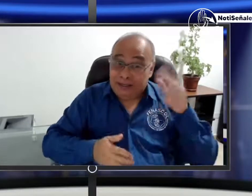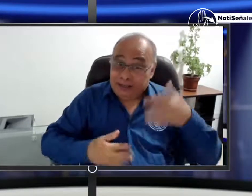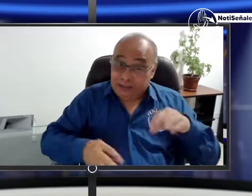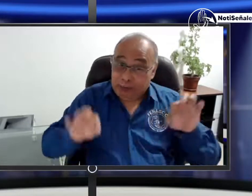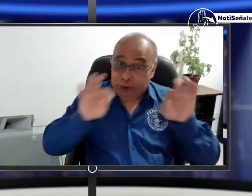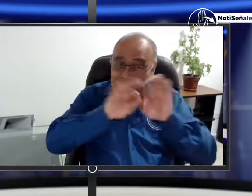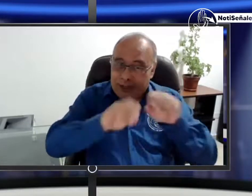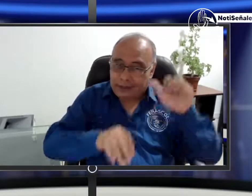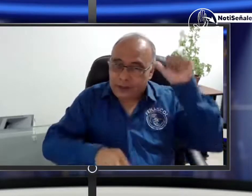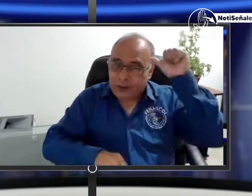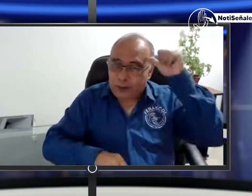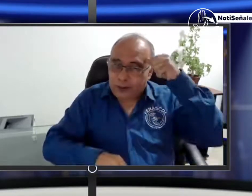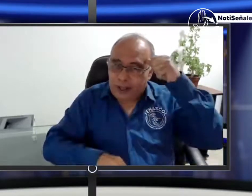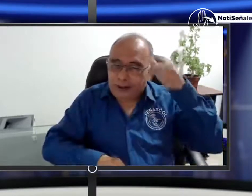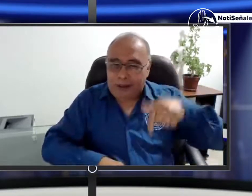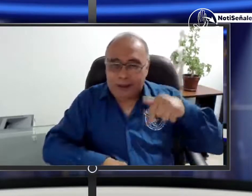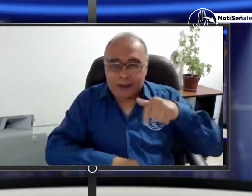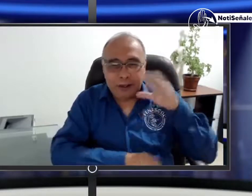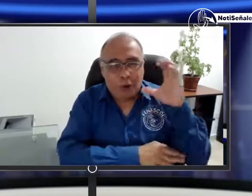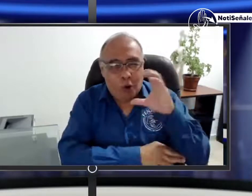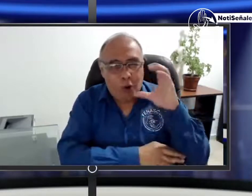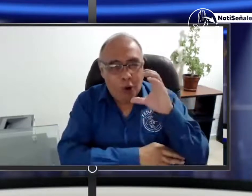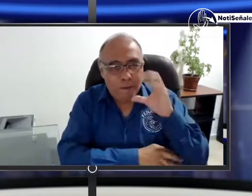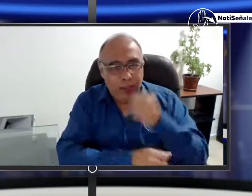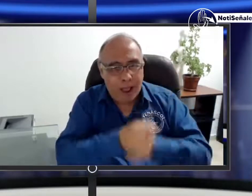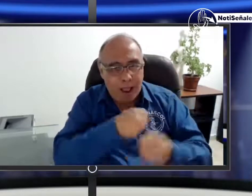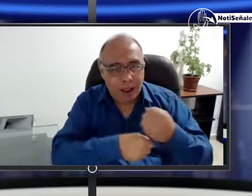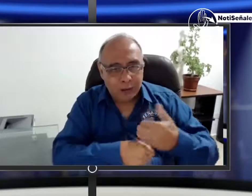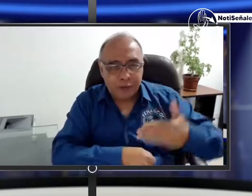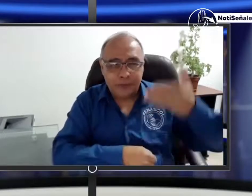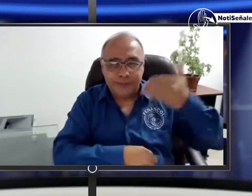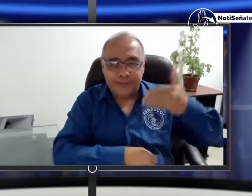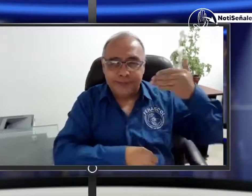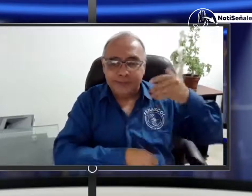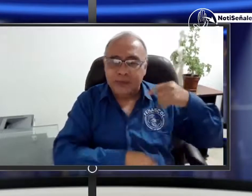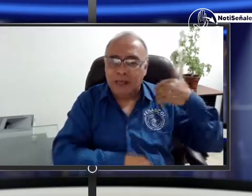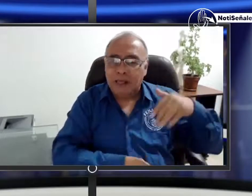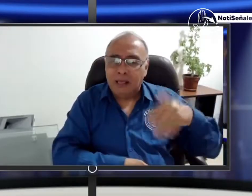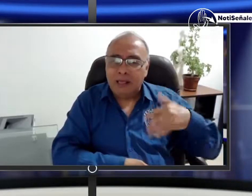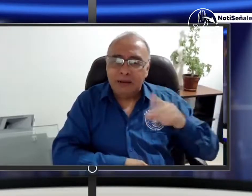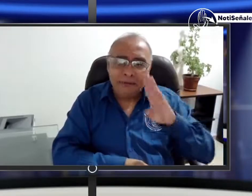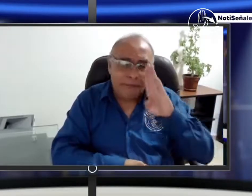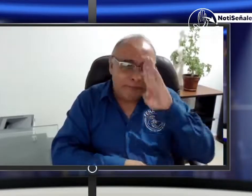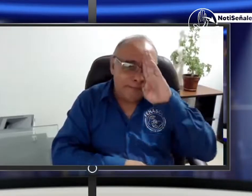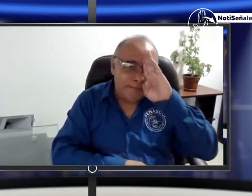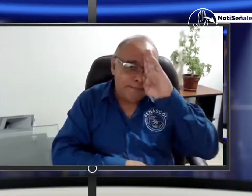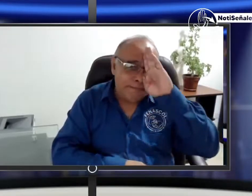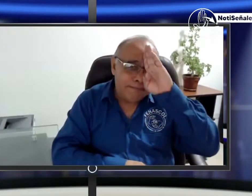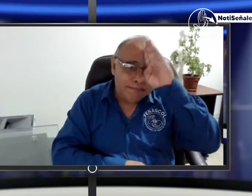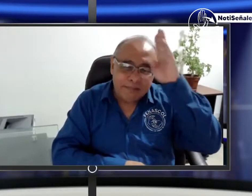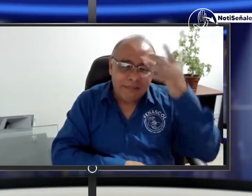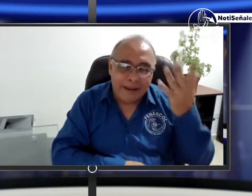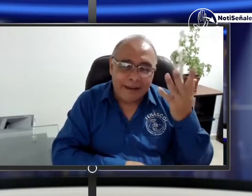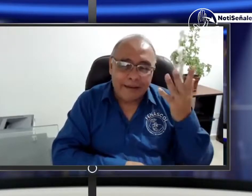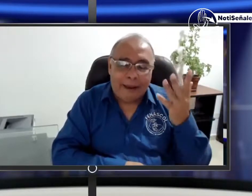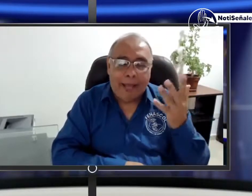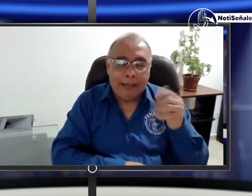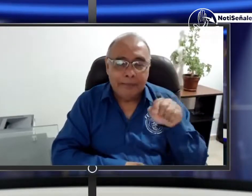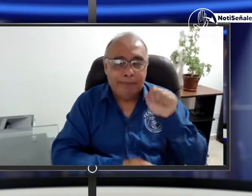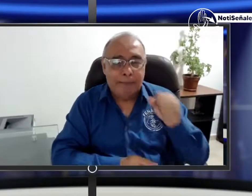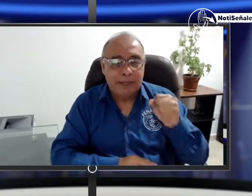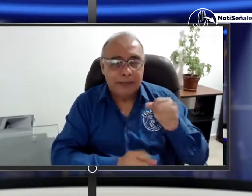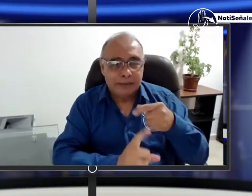por parte de la w day y los lineamientos a tener en cuenta sabemos que anteriormente en colombia